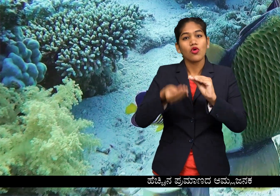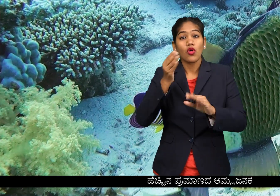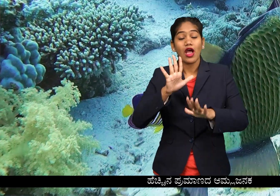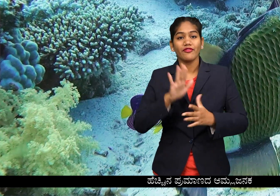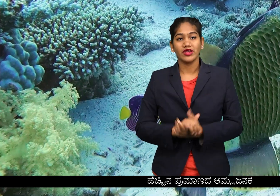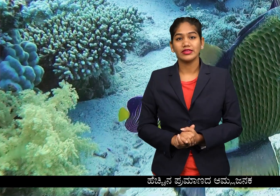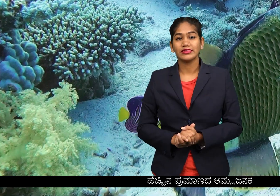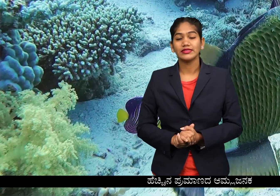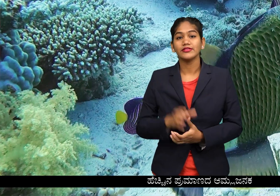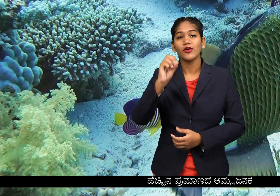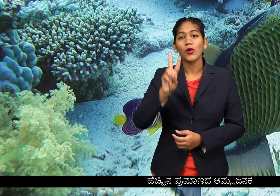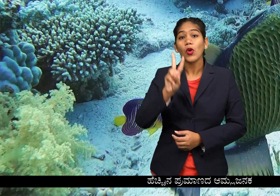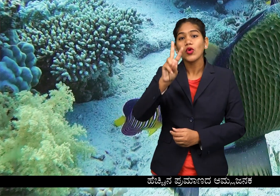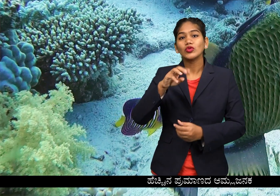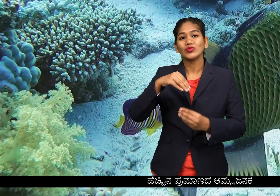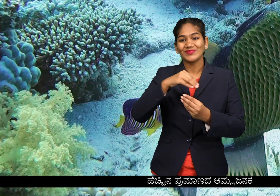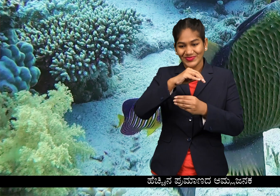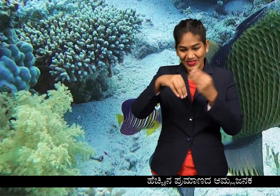ಹೆಚ್ಚು ಪ್ರಮಾಣದ ಆಮ್ಲಜನಕ